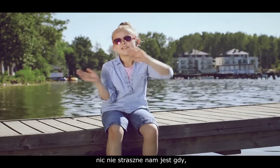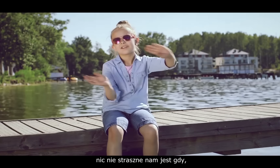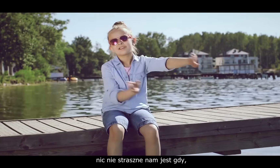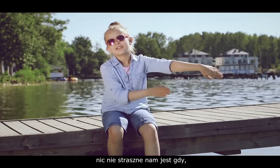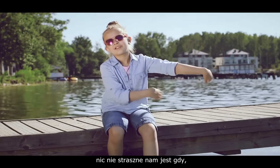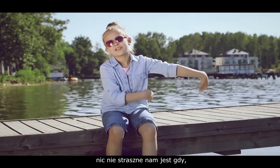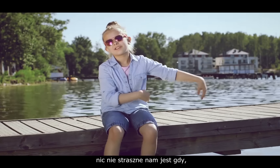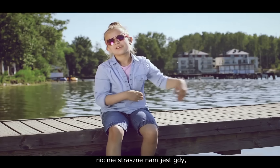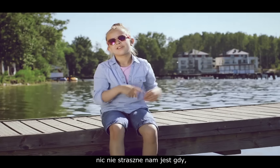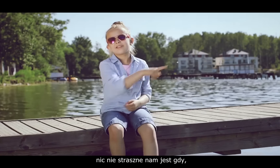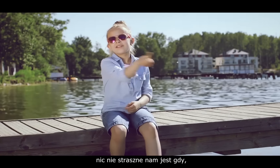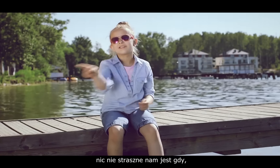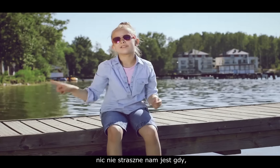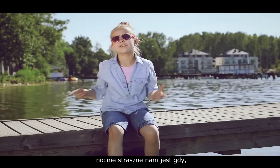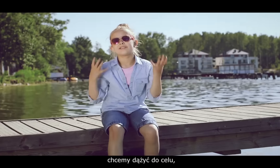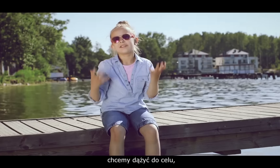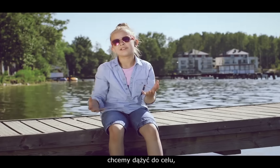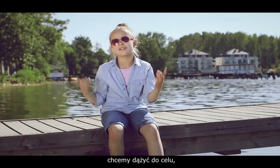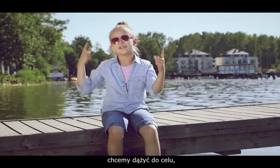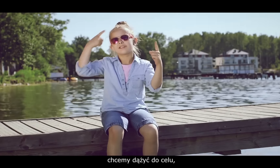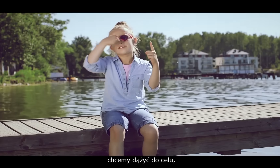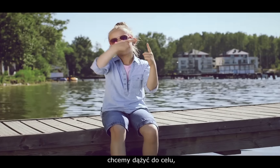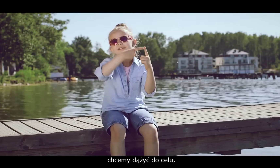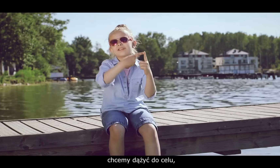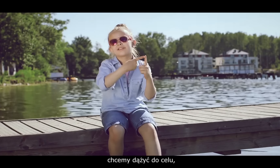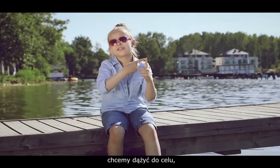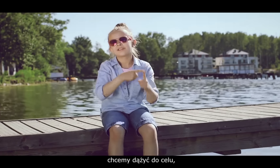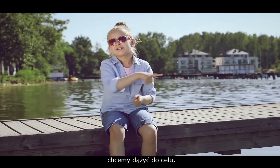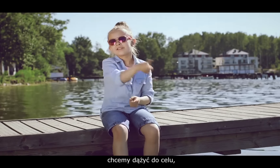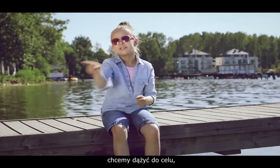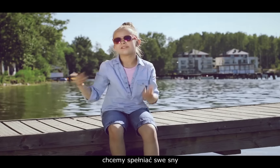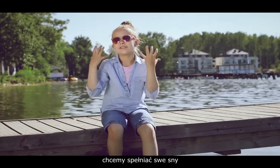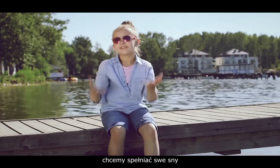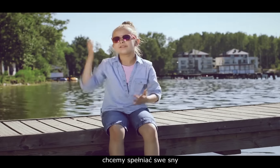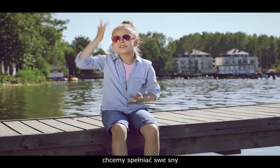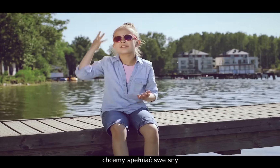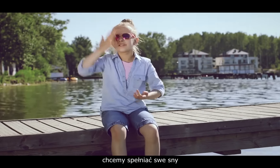nam jest Gdy chcemy dążyć do celu, chcemy spełniać swoje sny